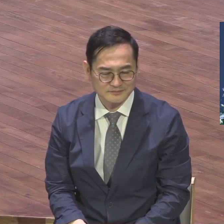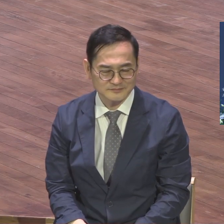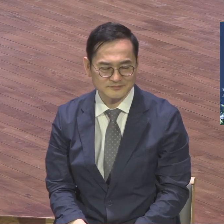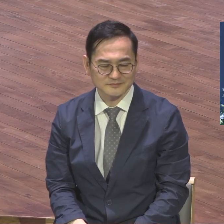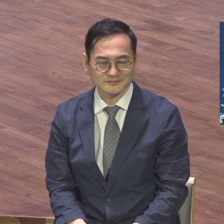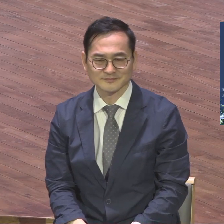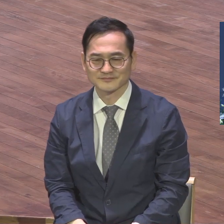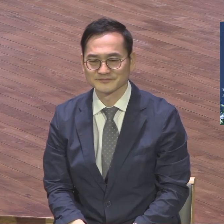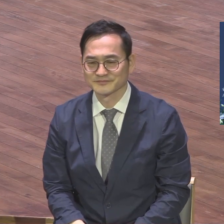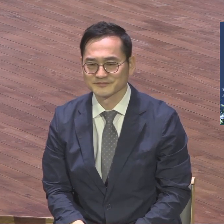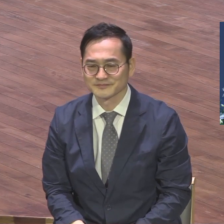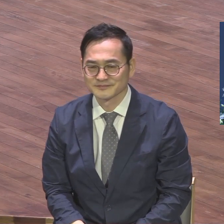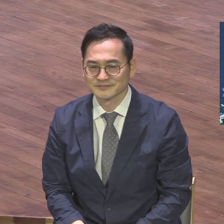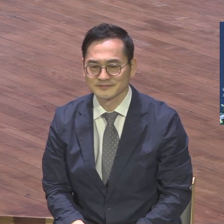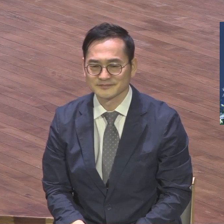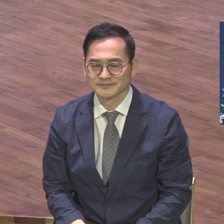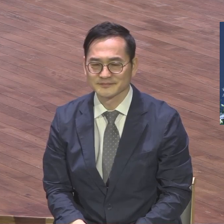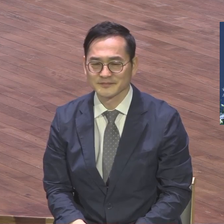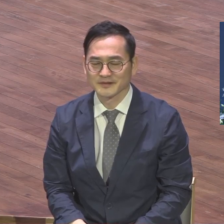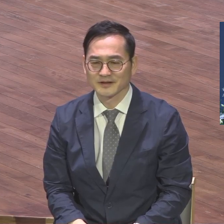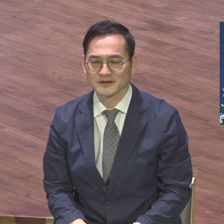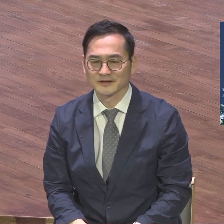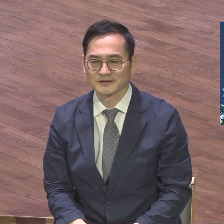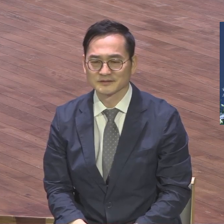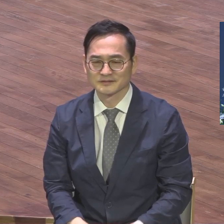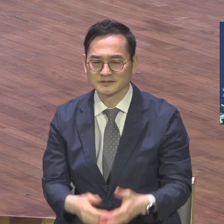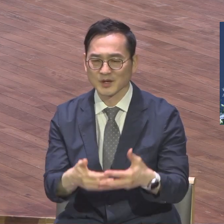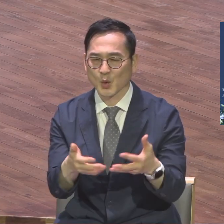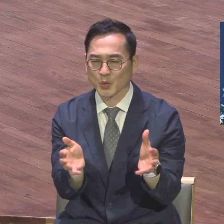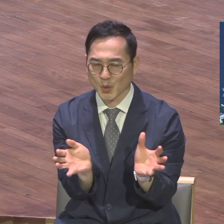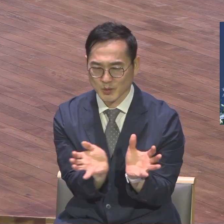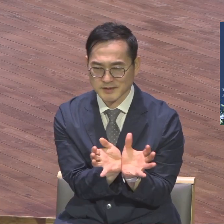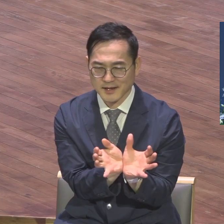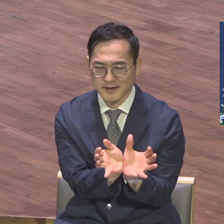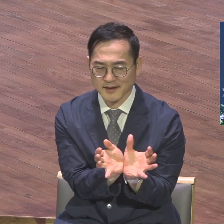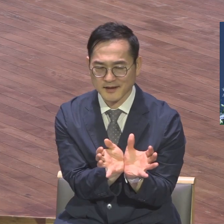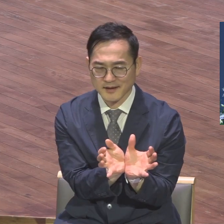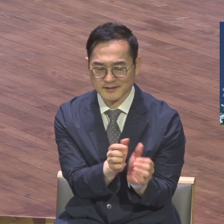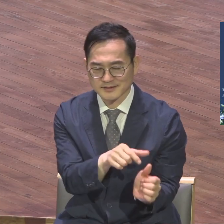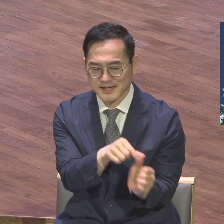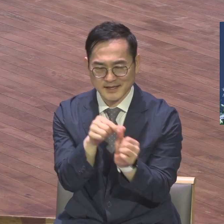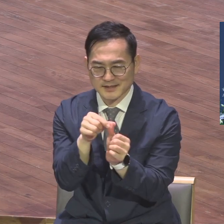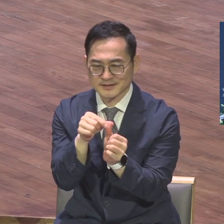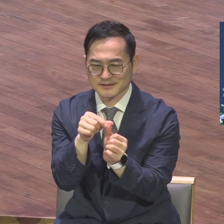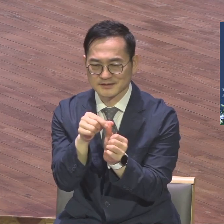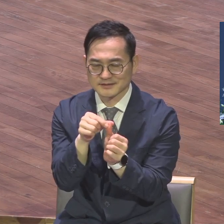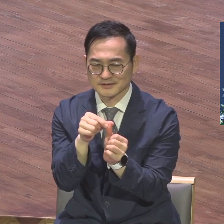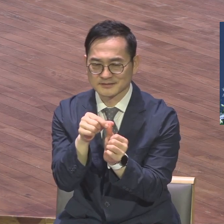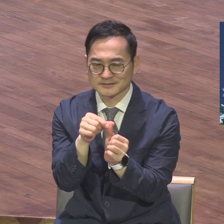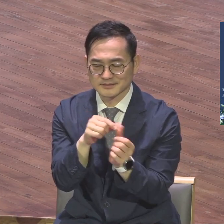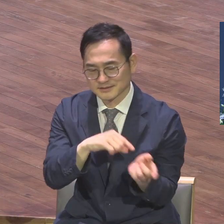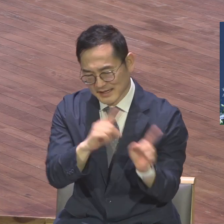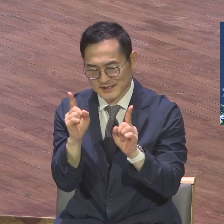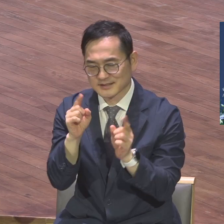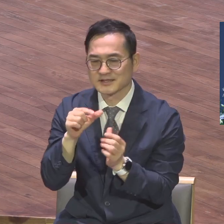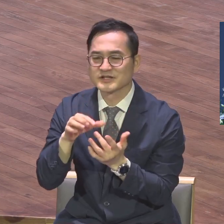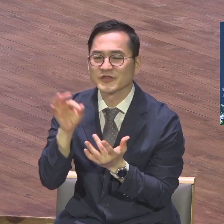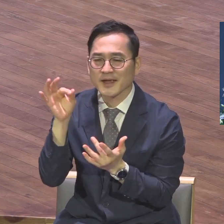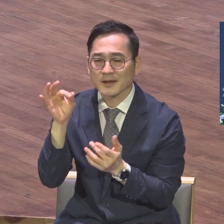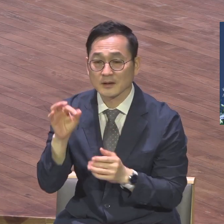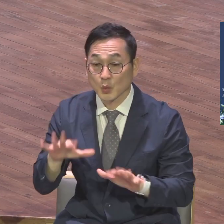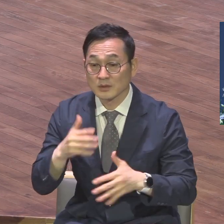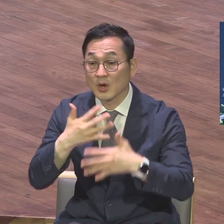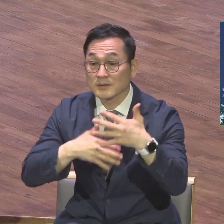이거는 말씀 가지고 공동체를 살리는 선택이라는 제목으로 말씀을 드립니다. 오늘은